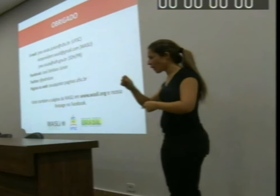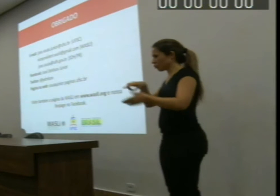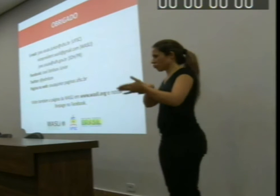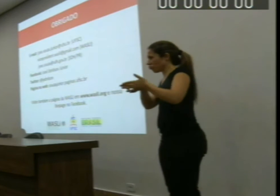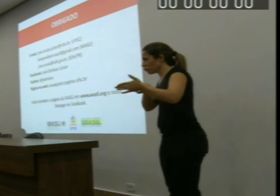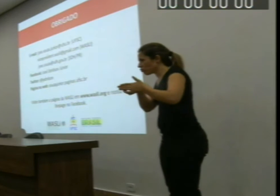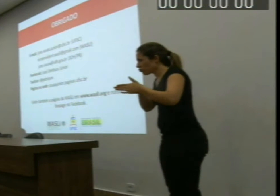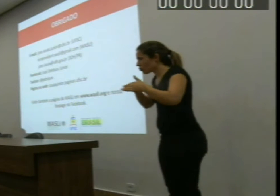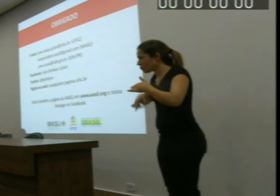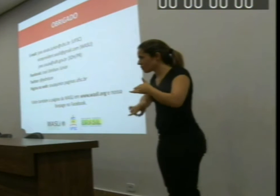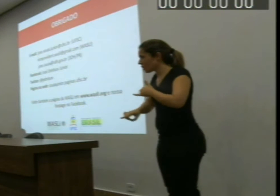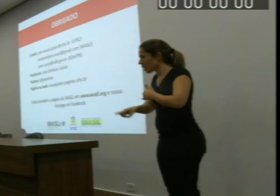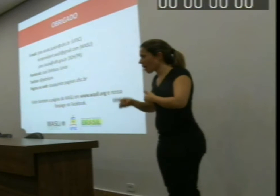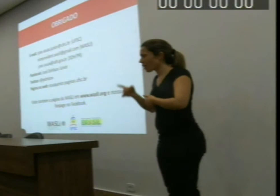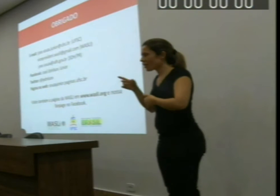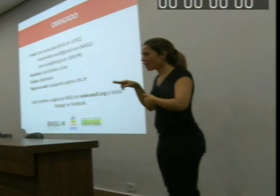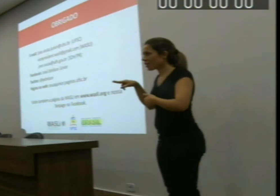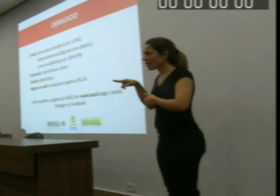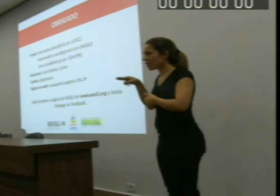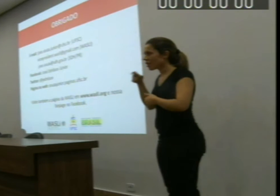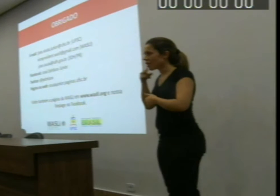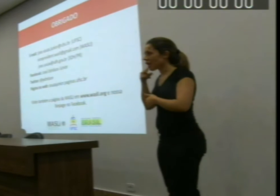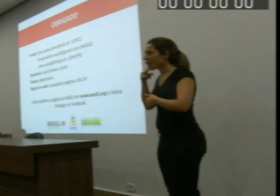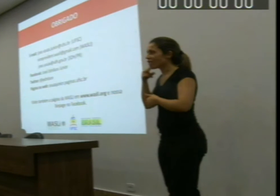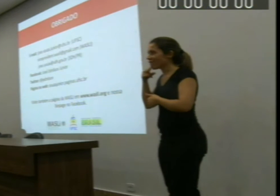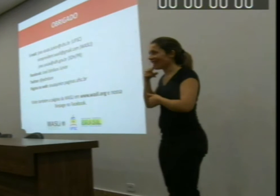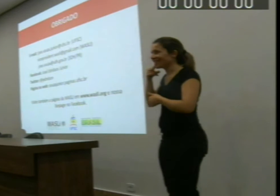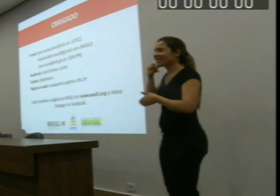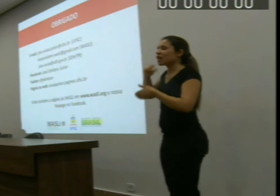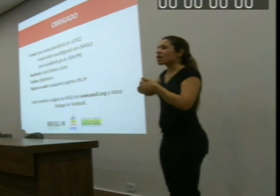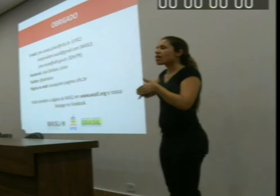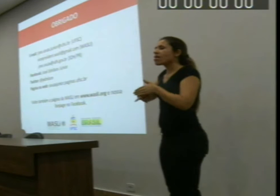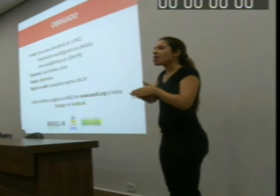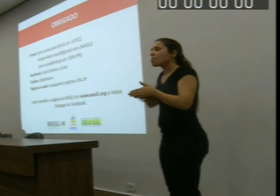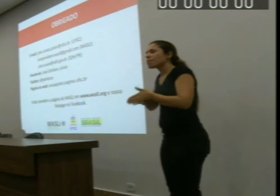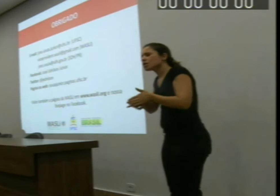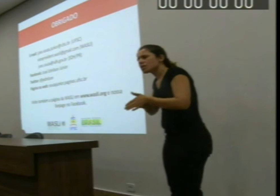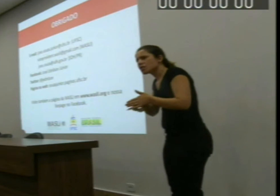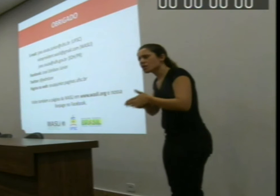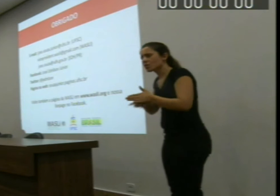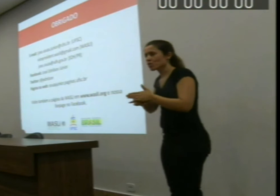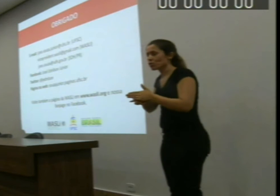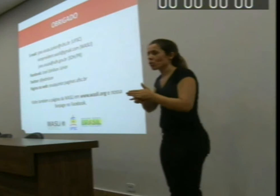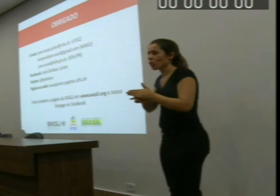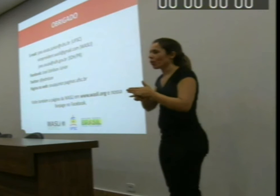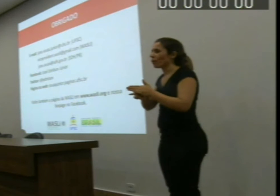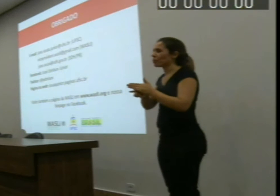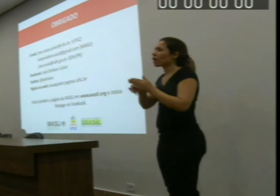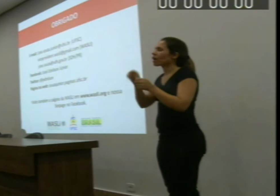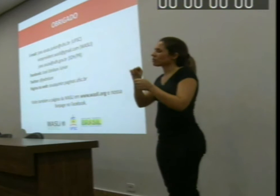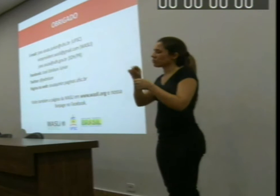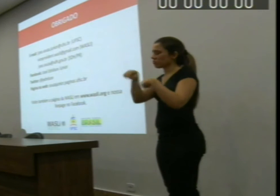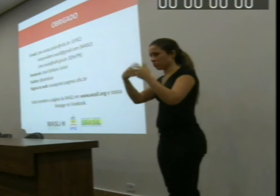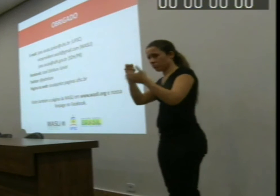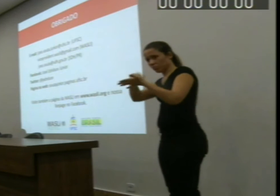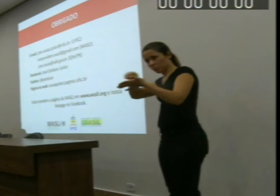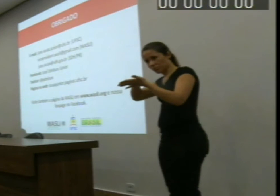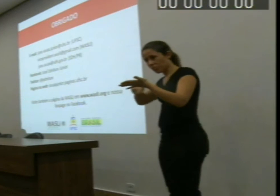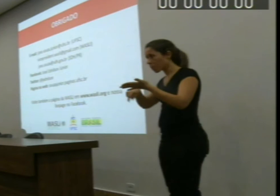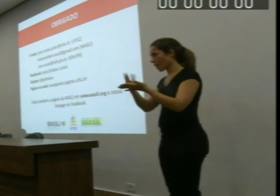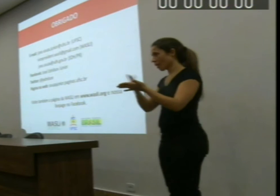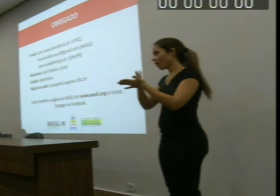interessante mas o estado de Mato Grosso do Sul Secretaria de Educação do Estado de Mato Grosso do Sul não